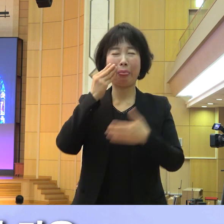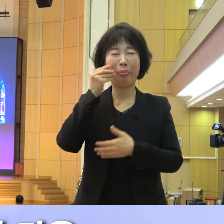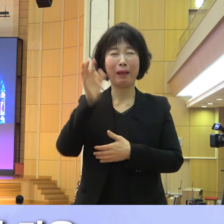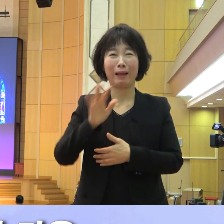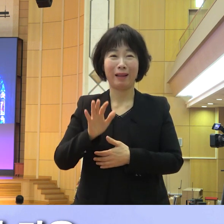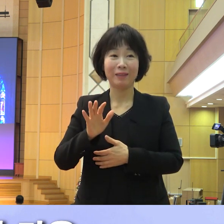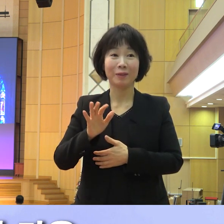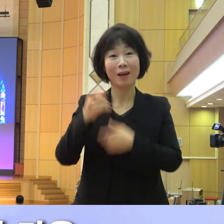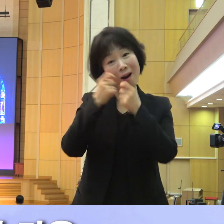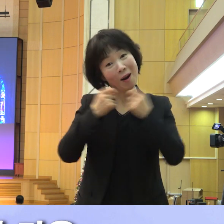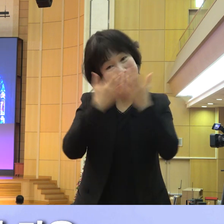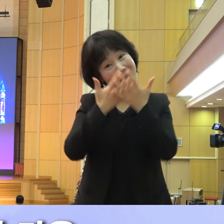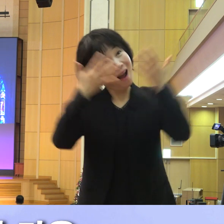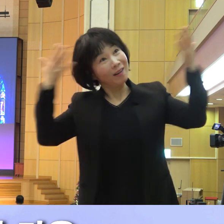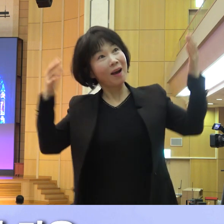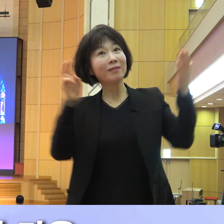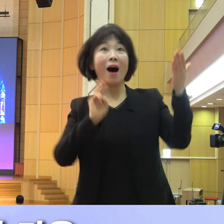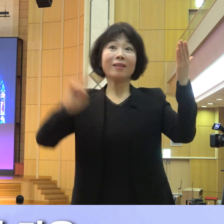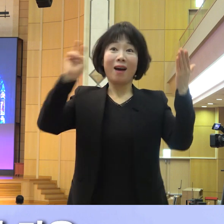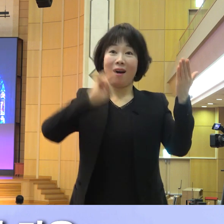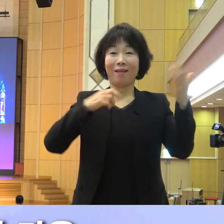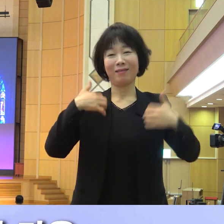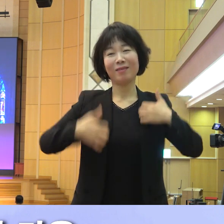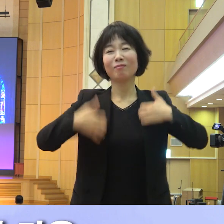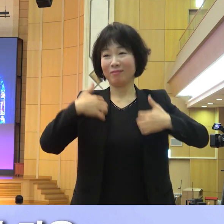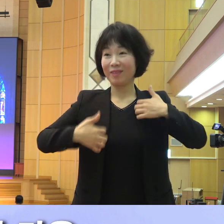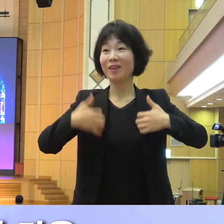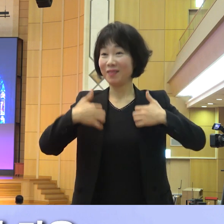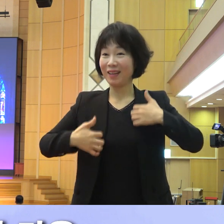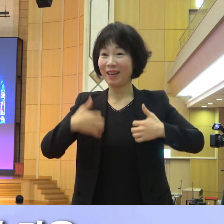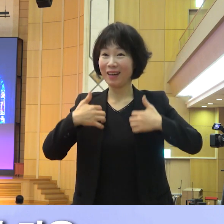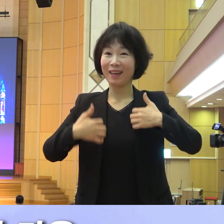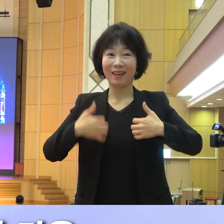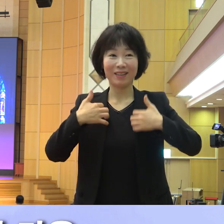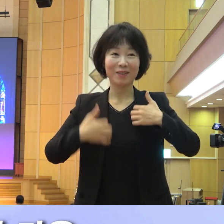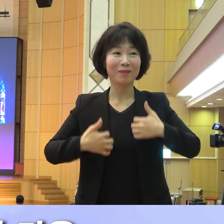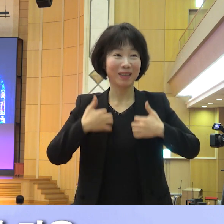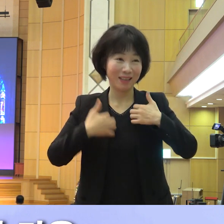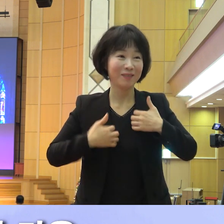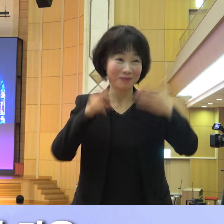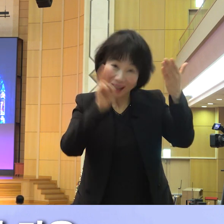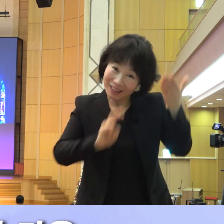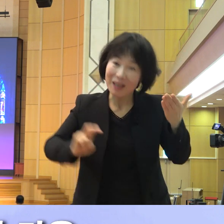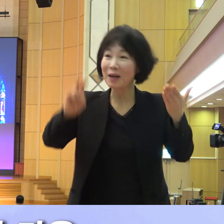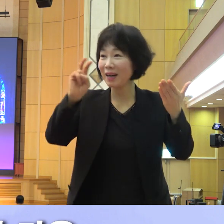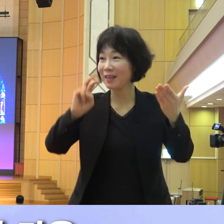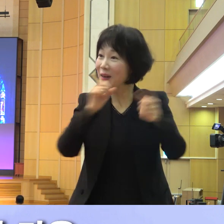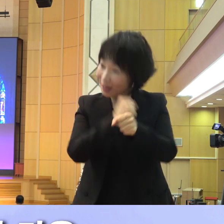않아가지고 그러니까 굉장히 힘이 들어가 있어요.